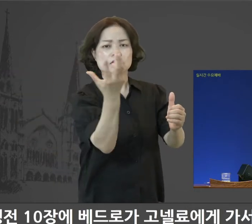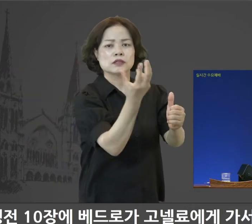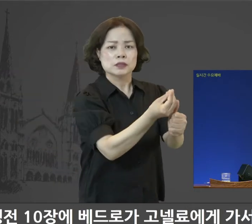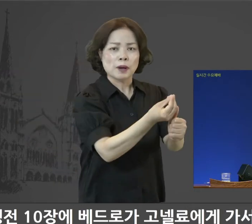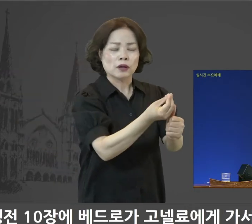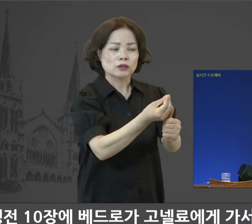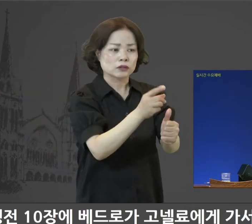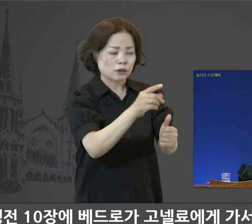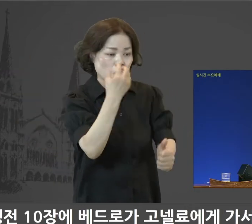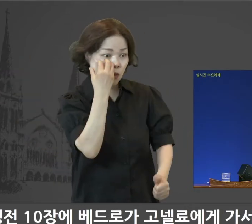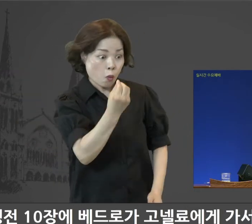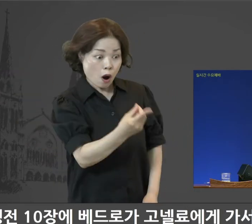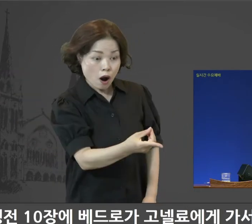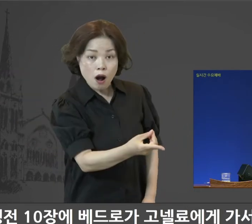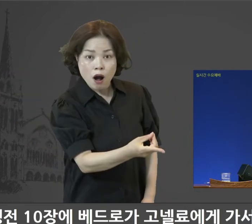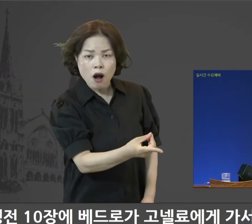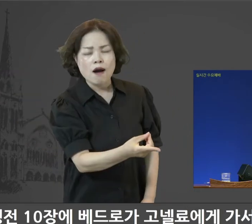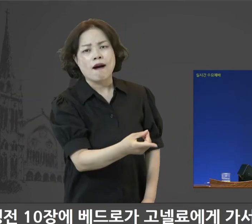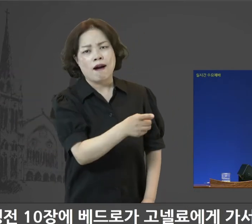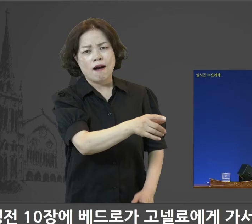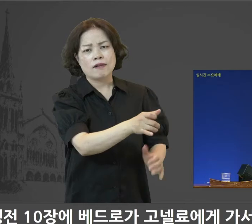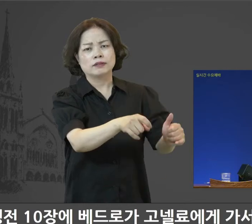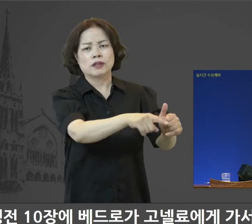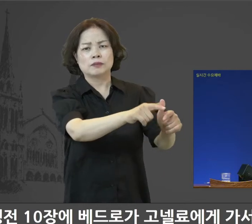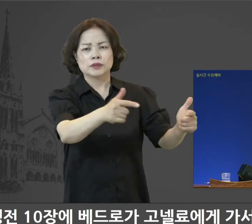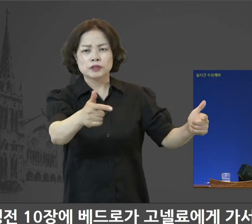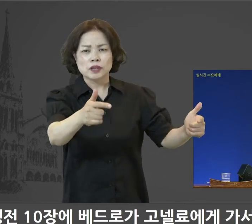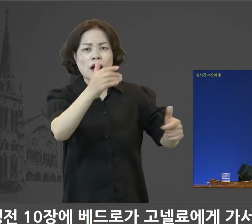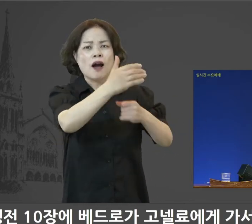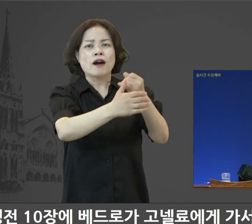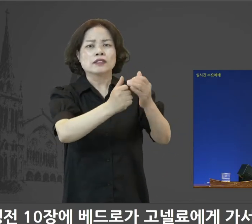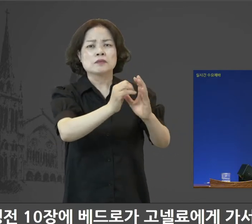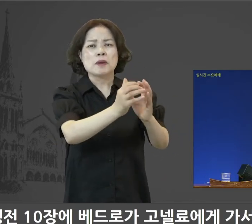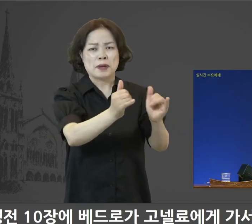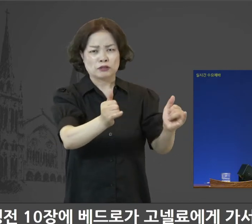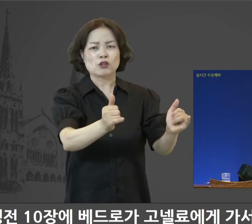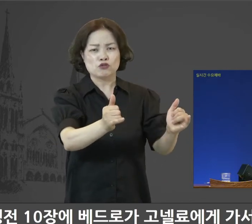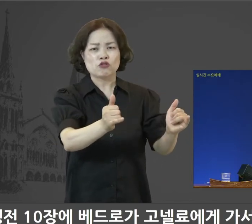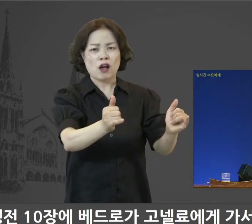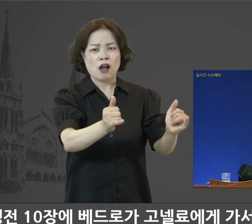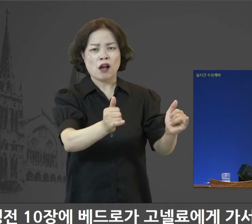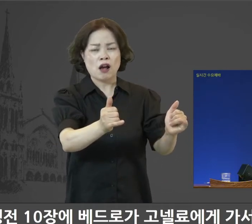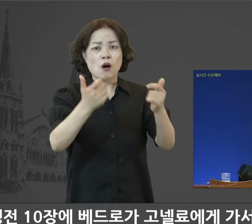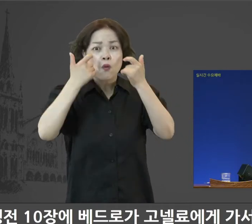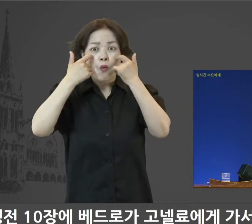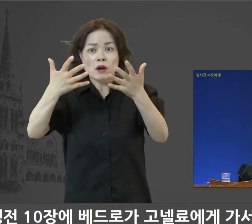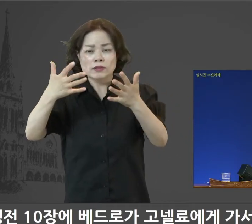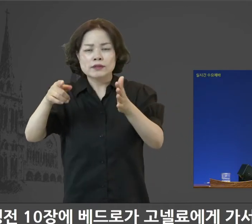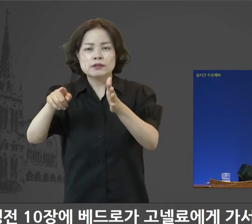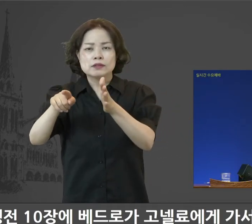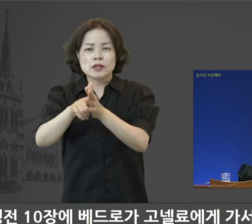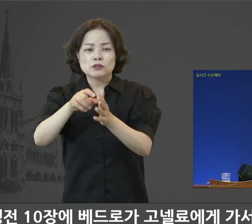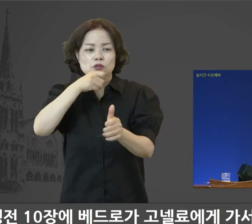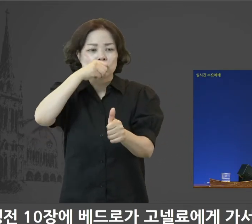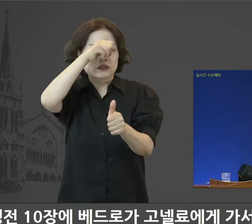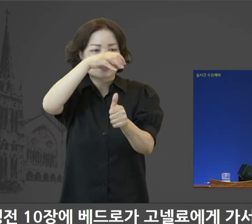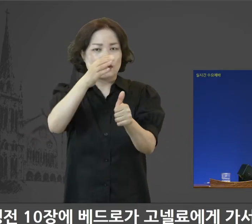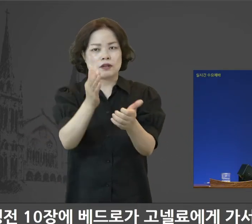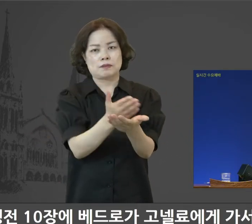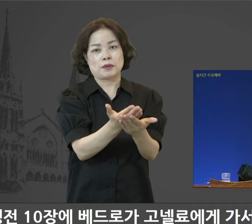거예요. 그래서 이 사람들이 하나님의 백성이라는 것을 확신하고 세례를 베푼